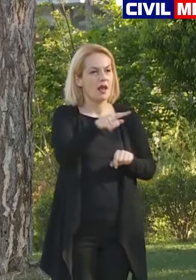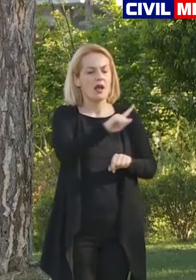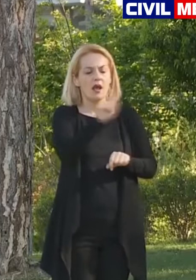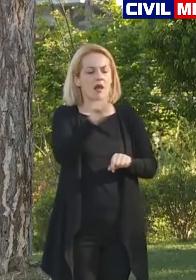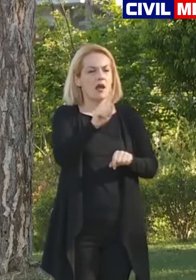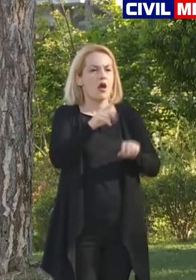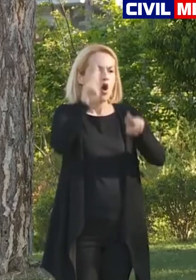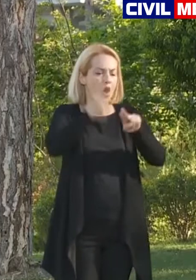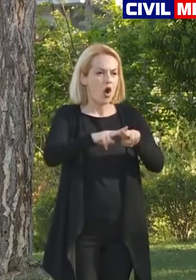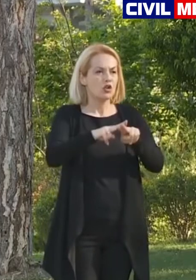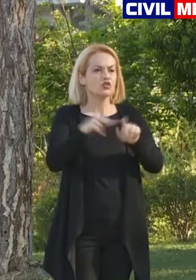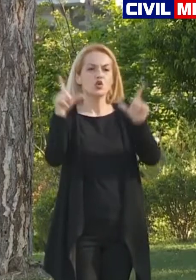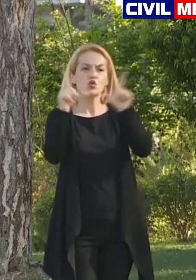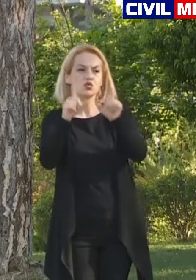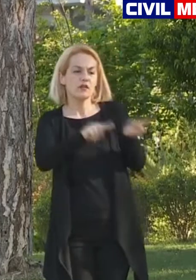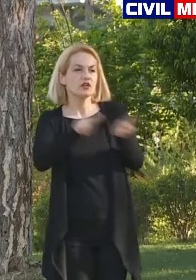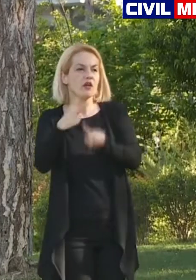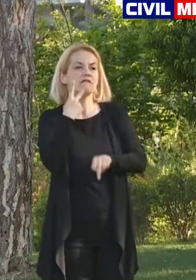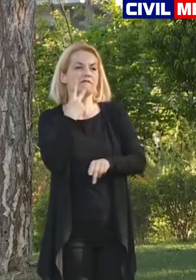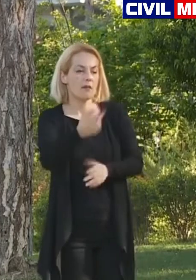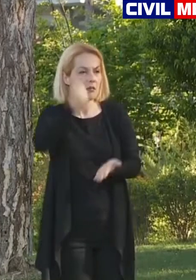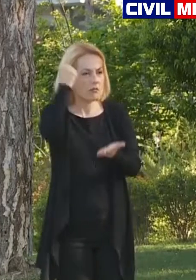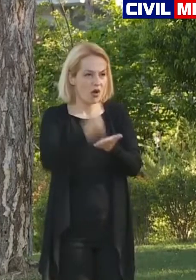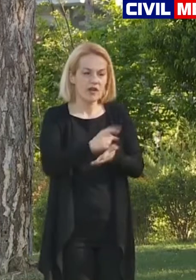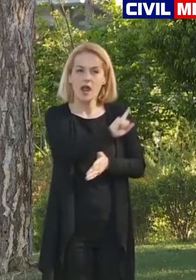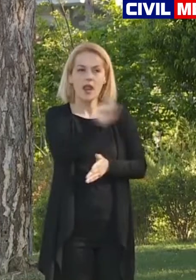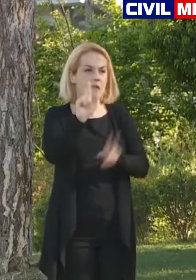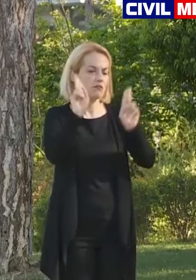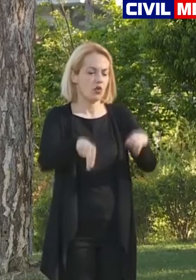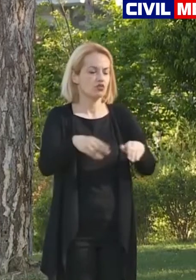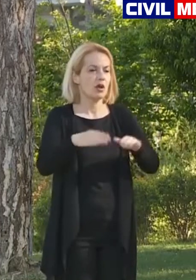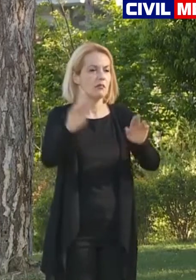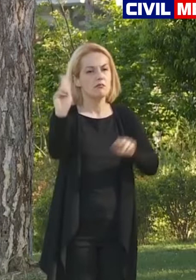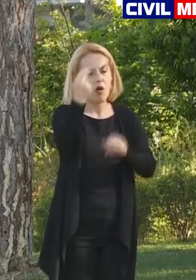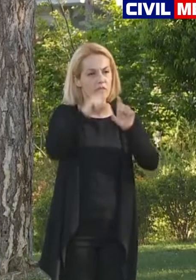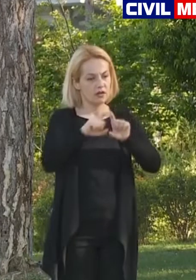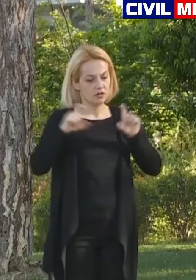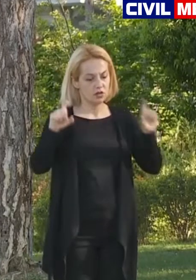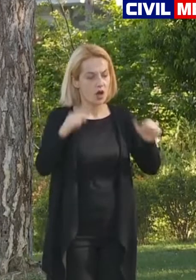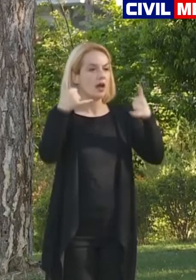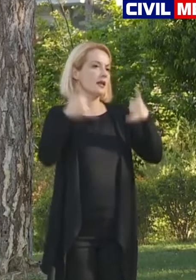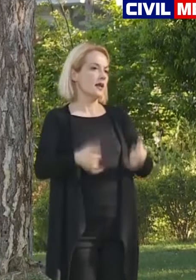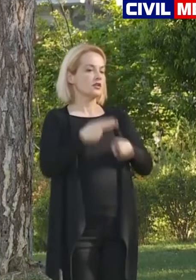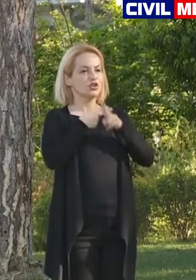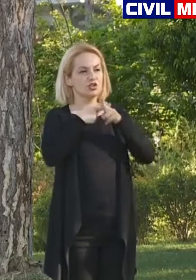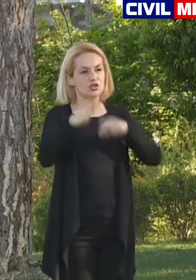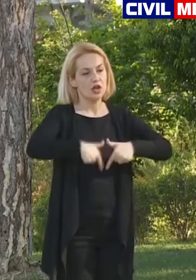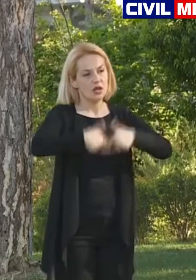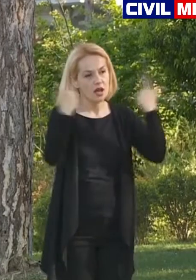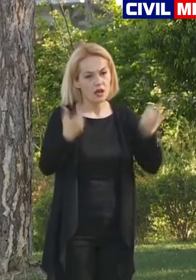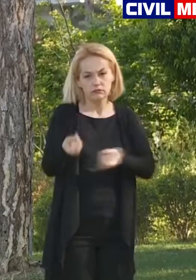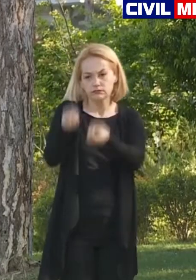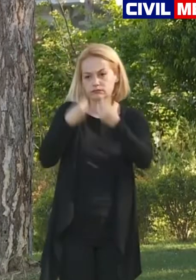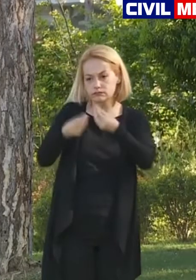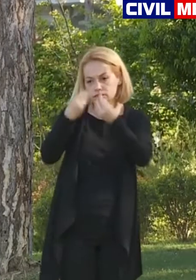свика, еве и Уставниот суд на два пати потврди дека не може да се свика. Со тоа барем денеска стана јасно, согласно елаборацијата на